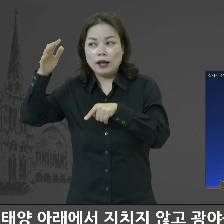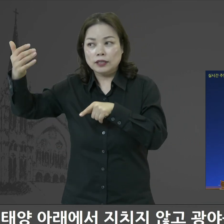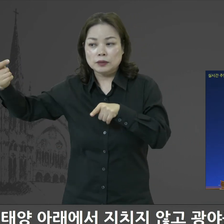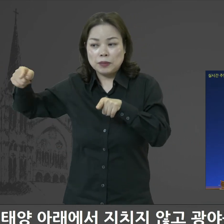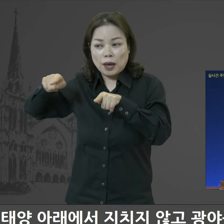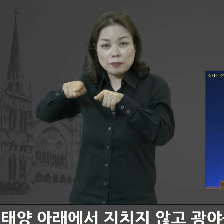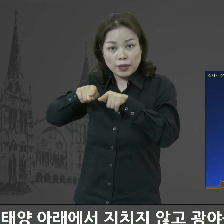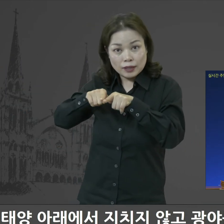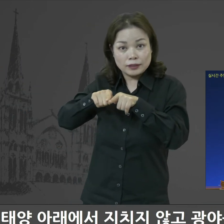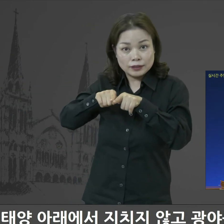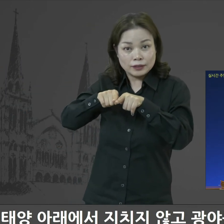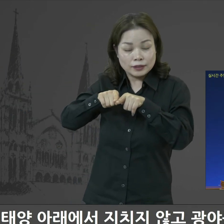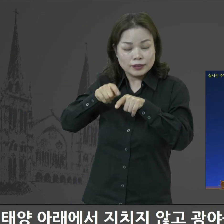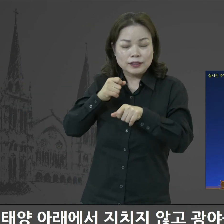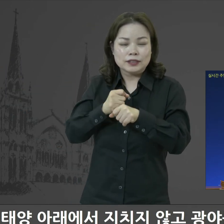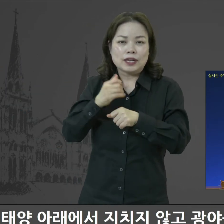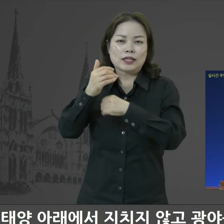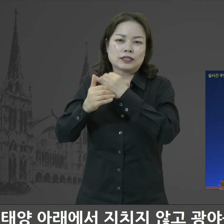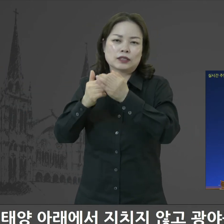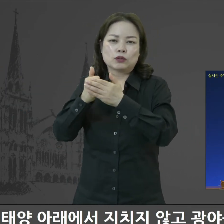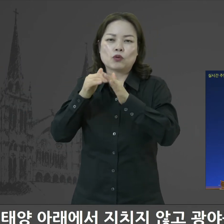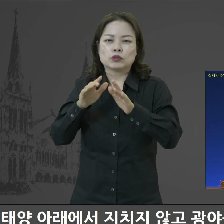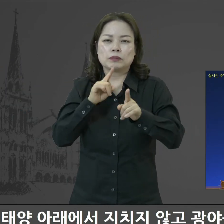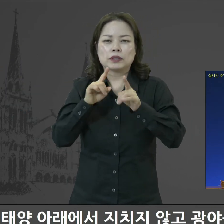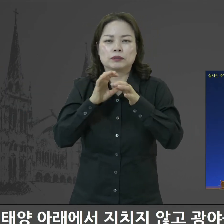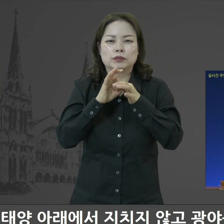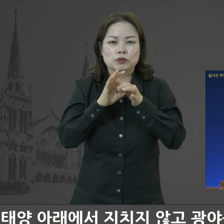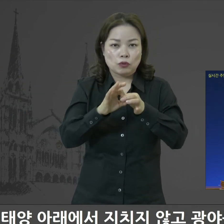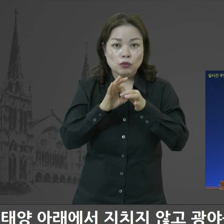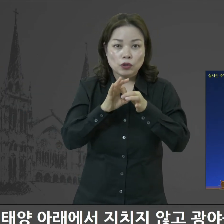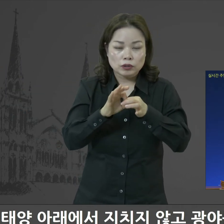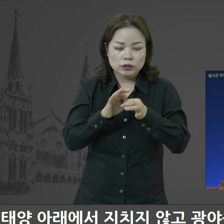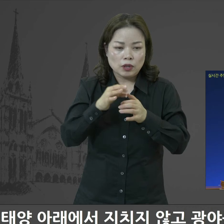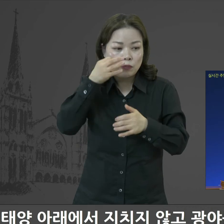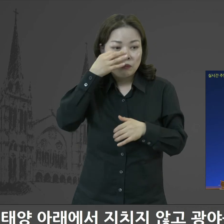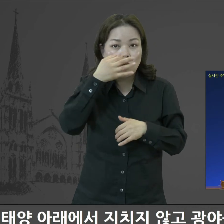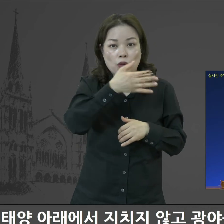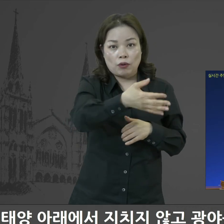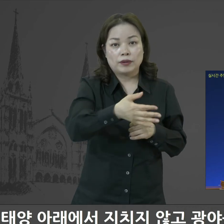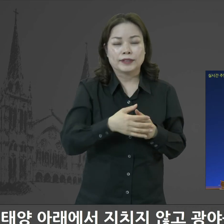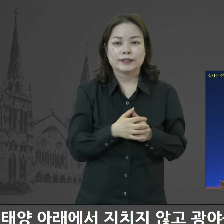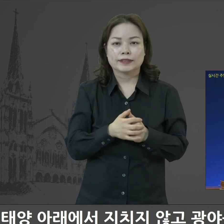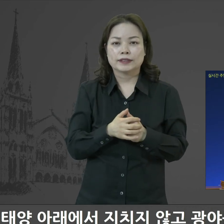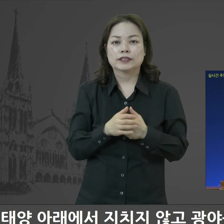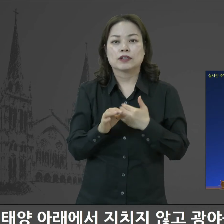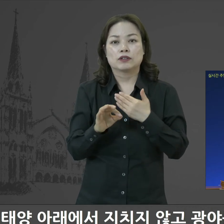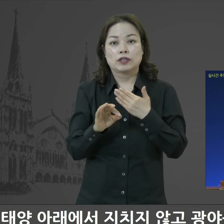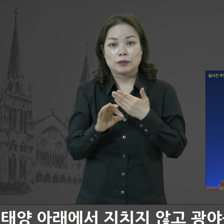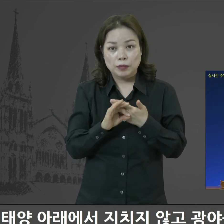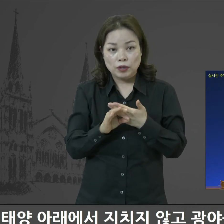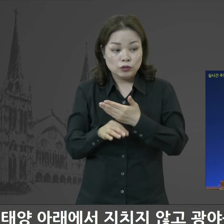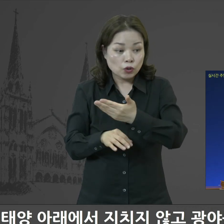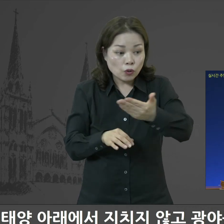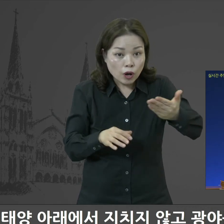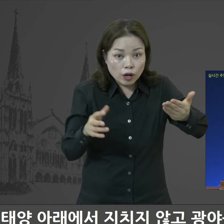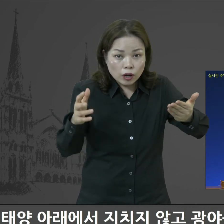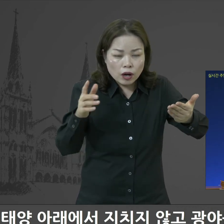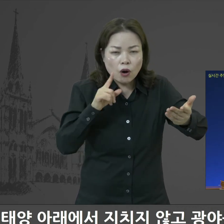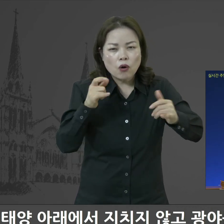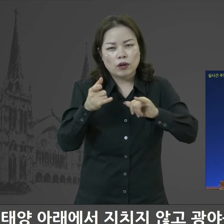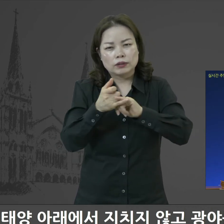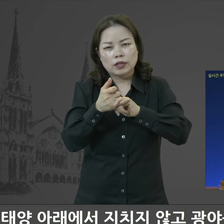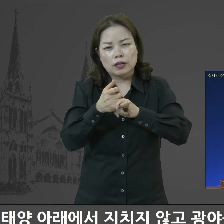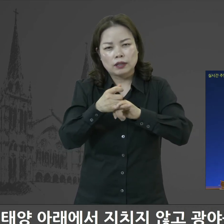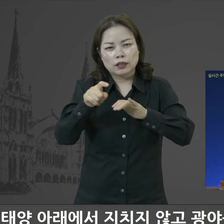임재하시는 하나님, 그 하나님을 오늘 말씀을 통해서 우리에게 보여줍니다. 그렇다면 여러분, 여호와 언약궤